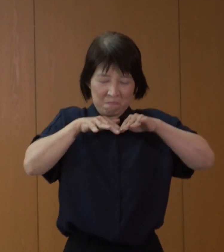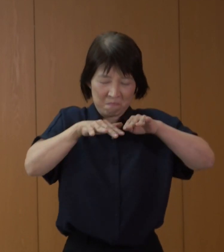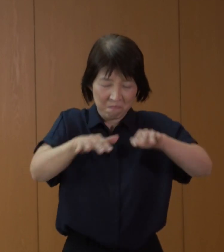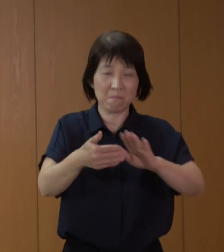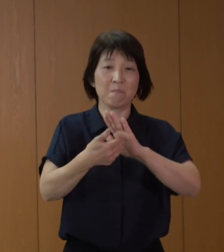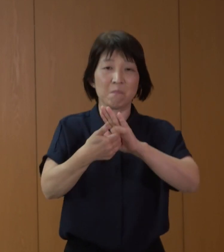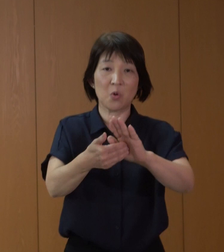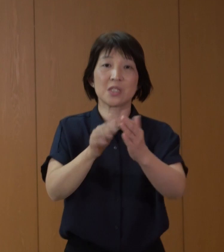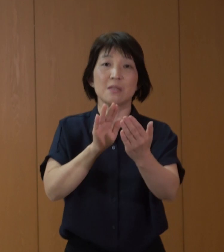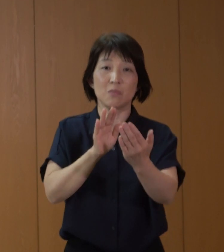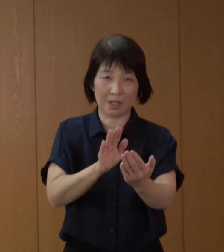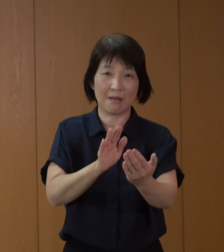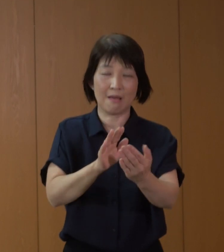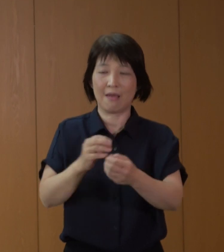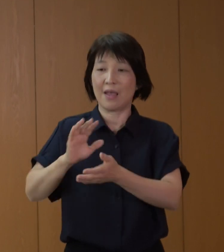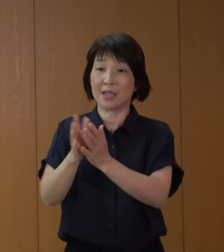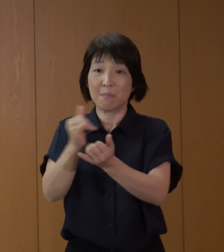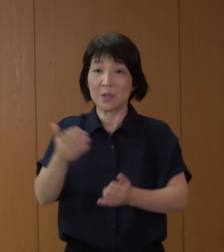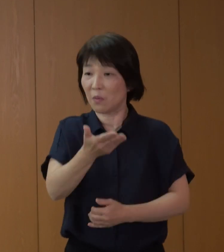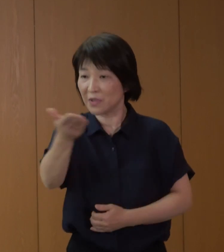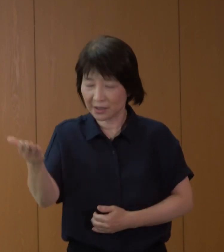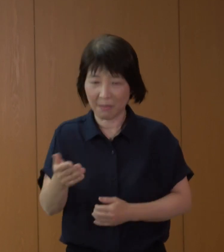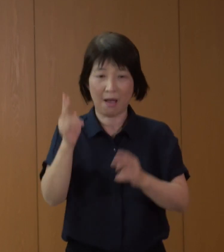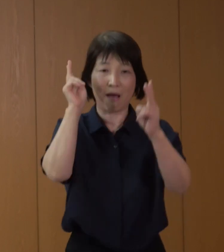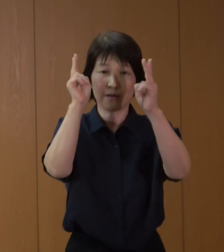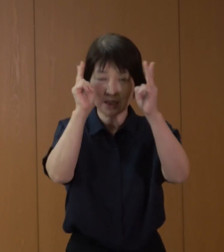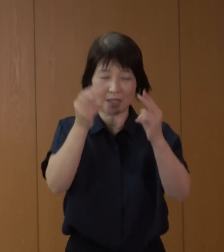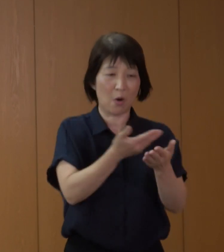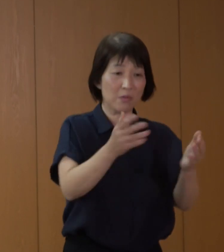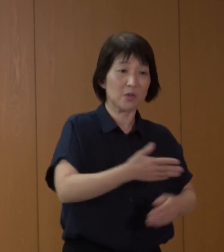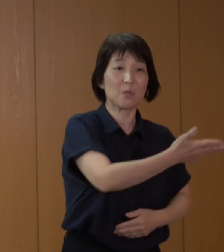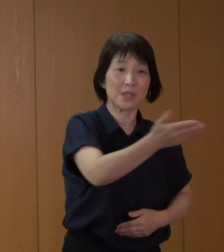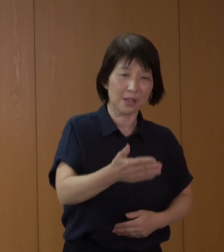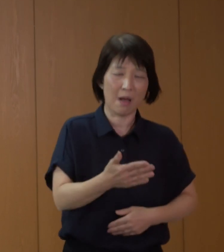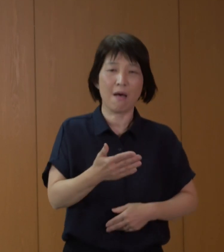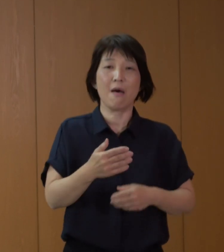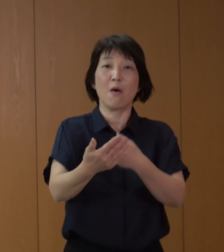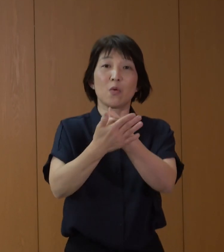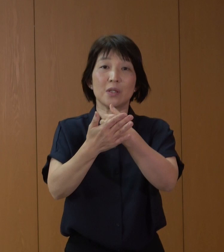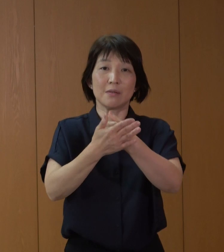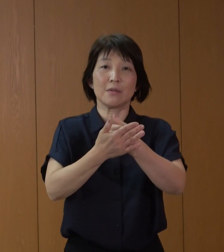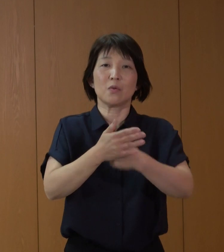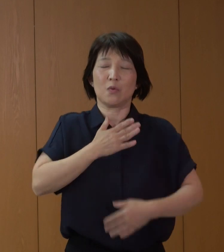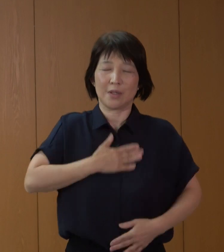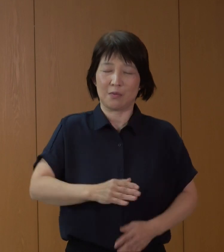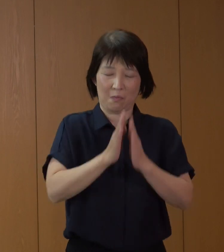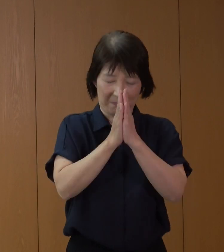様、事業者の皆様、引き続きご理解ご協力をお願いいたします。